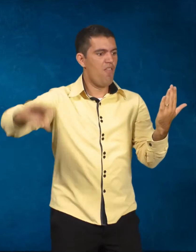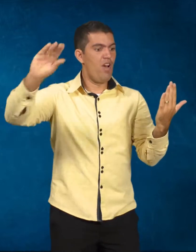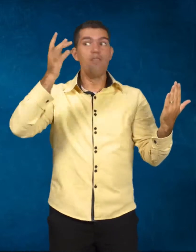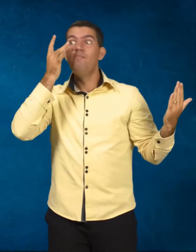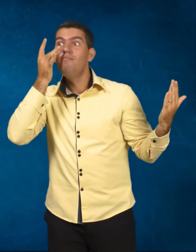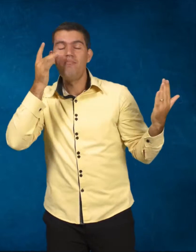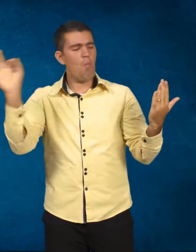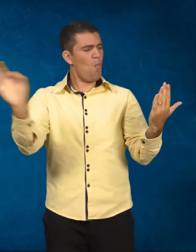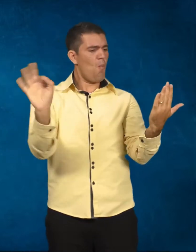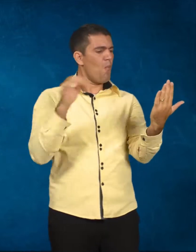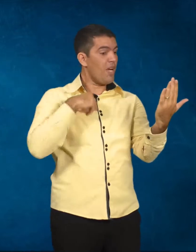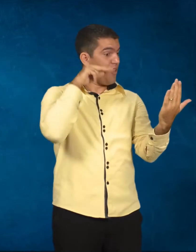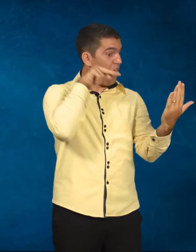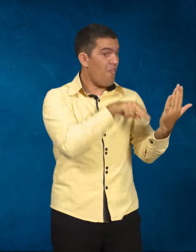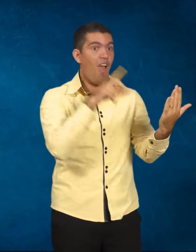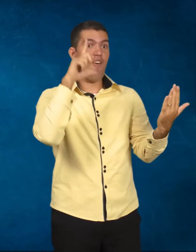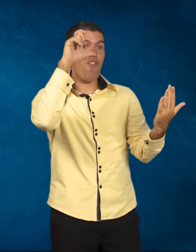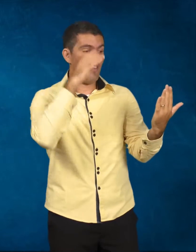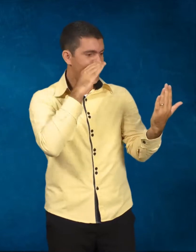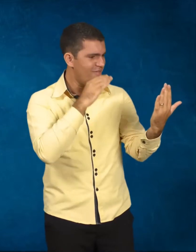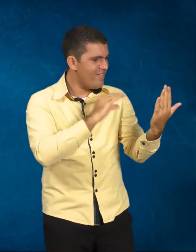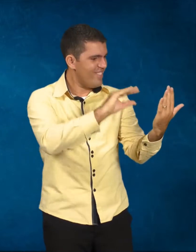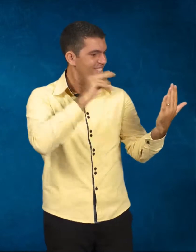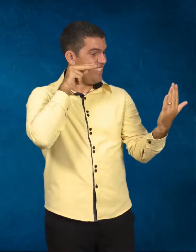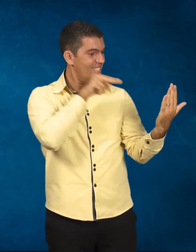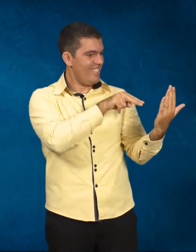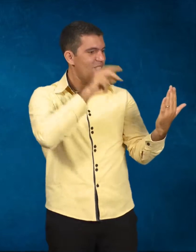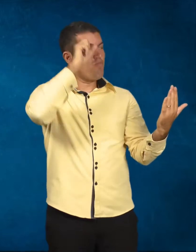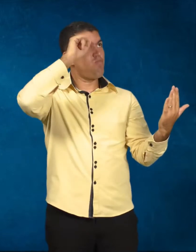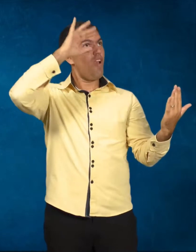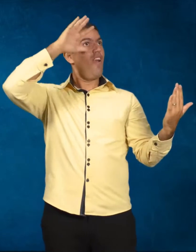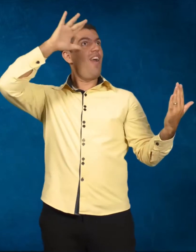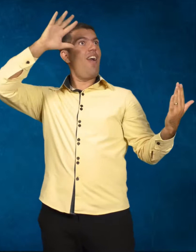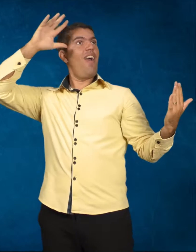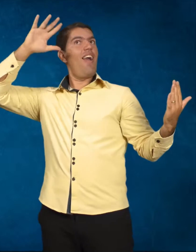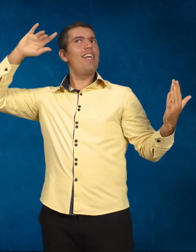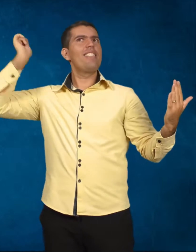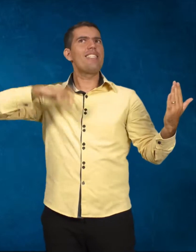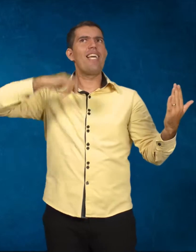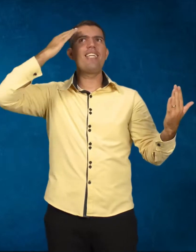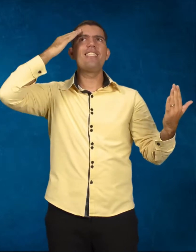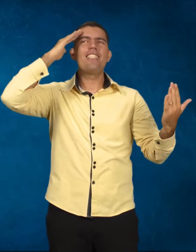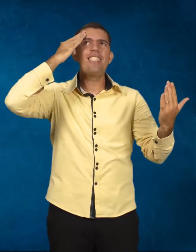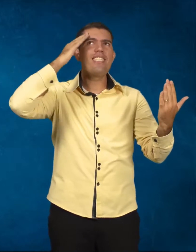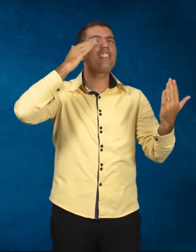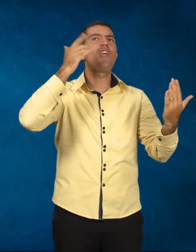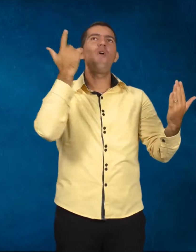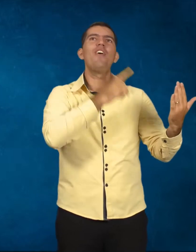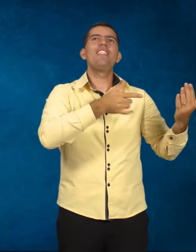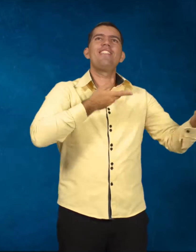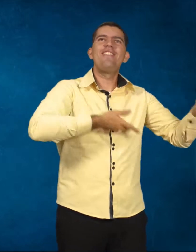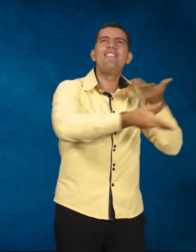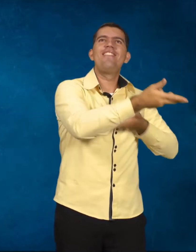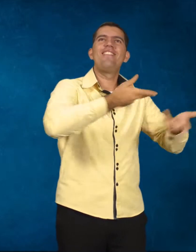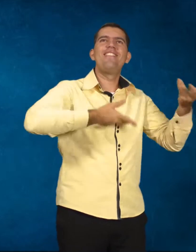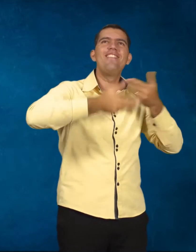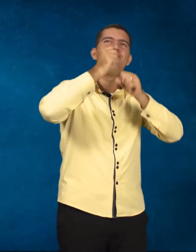pela imagem de um elefante na ilustração de um livro infantil, ela é capaz de interagir com o elefante, mesmo que